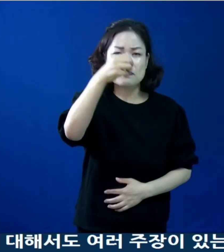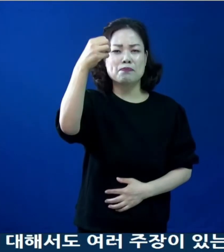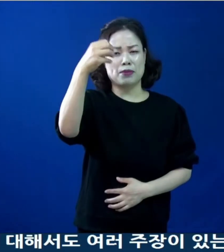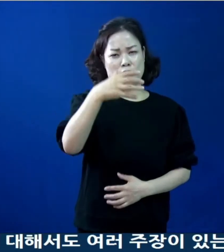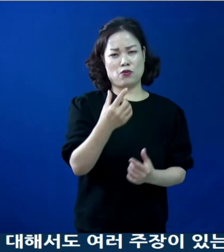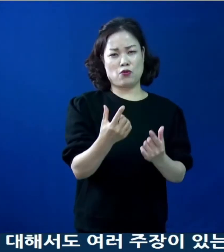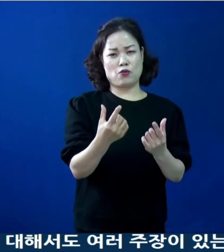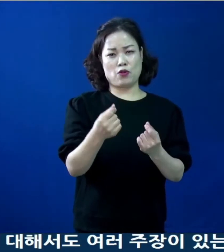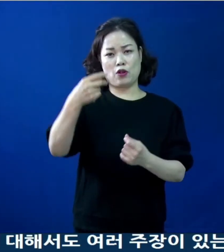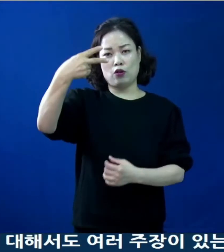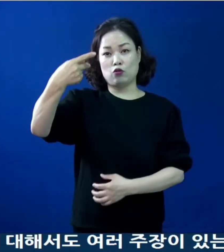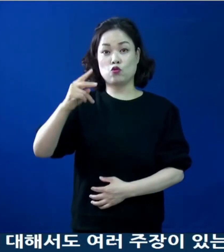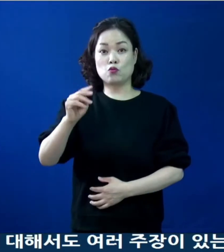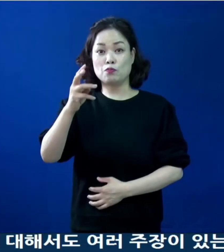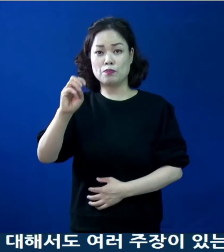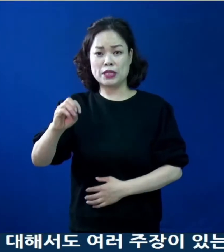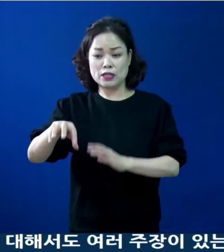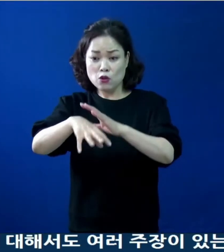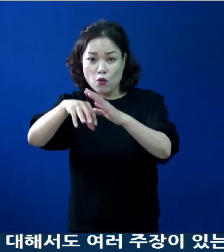단어고요, 둠밈은